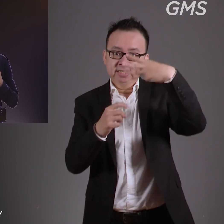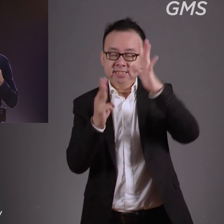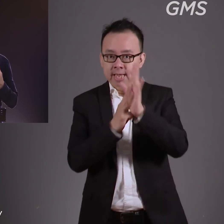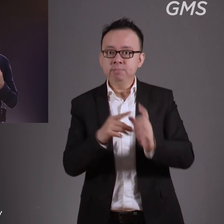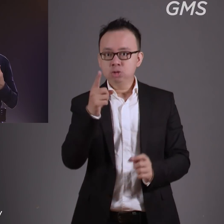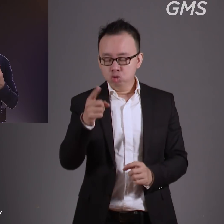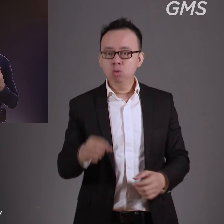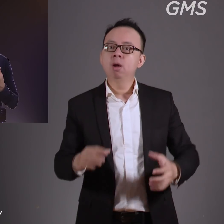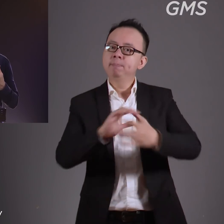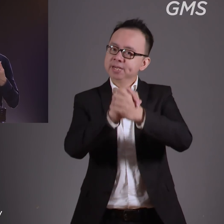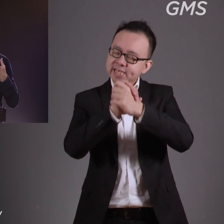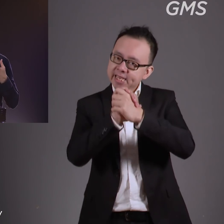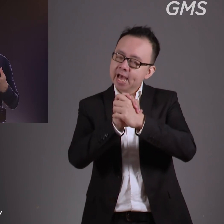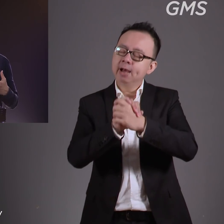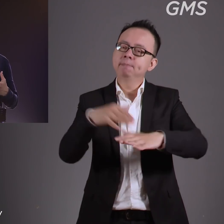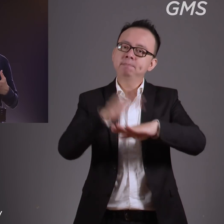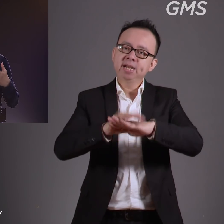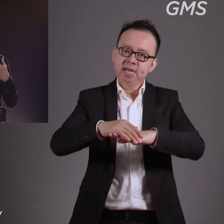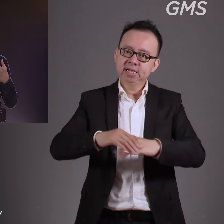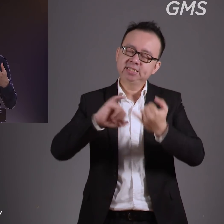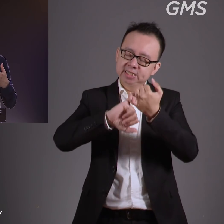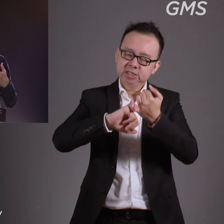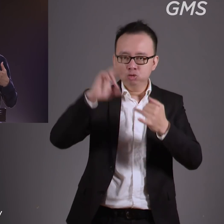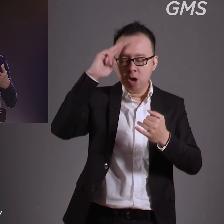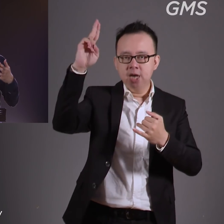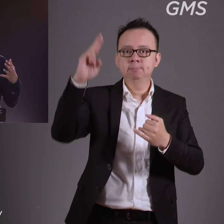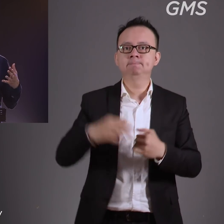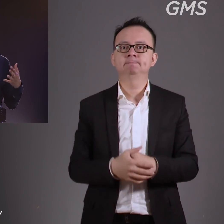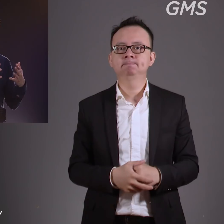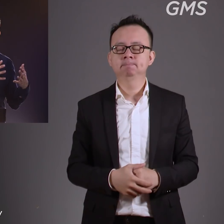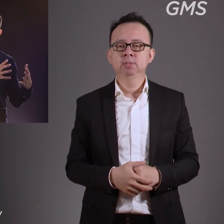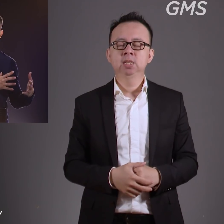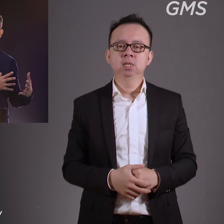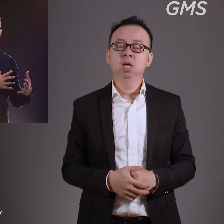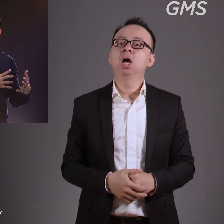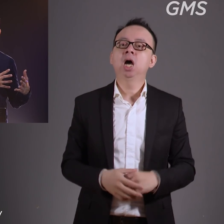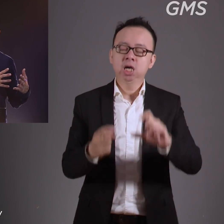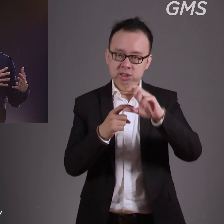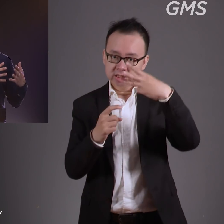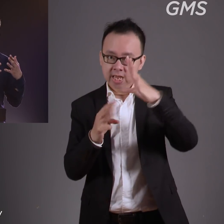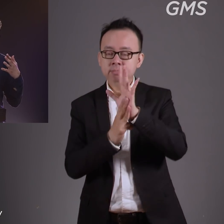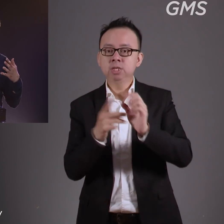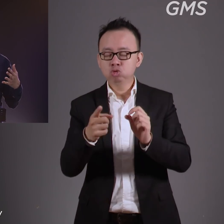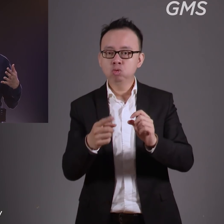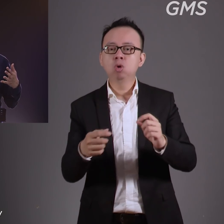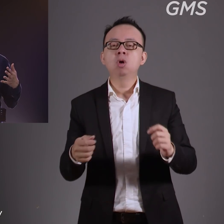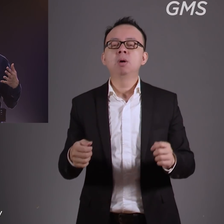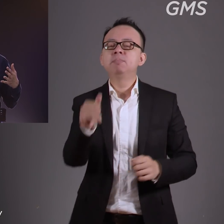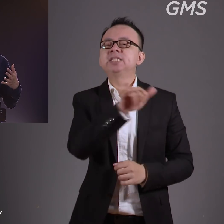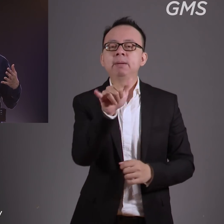Tuhan dan percaya kepada Tuhan untuk keturunannya. Berkati keturunanku, karena si Sem ada di Bahtera bersama dengan istrinya. Please